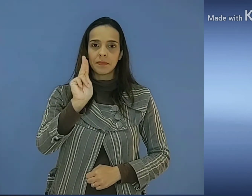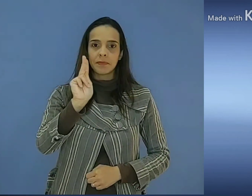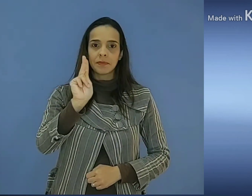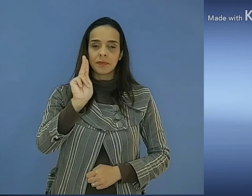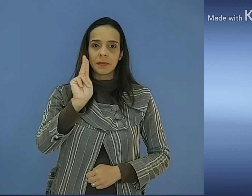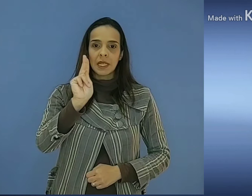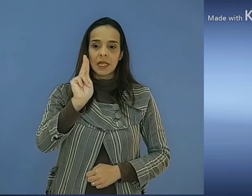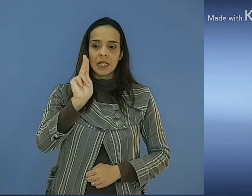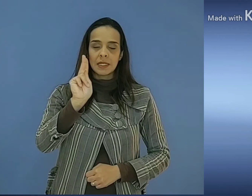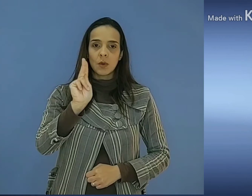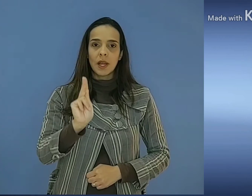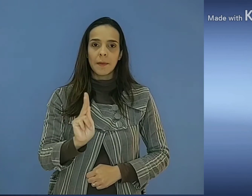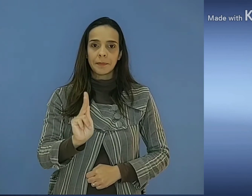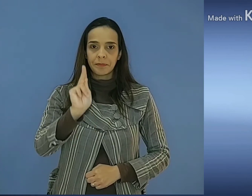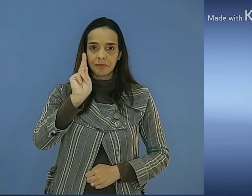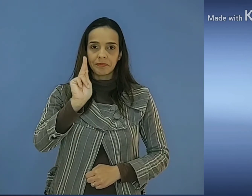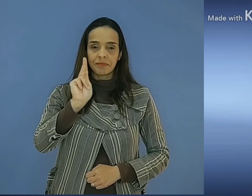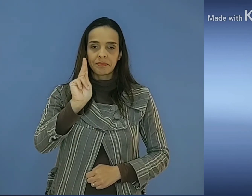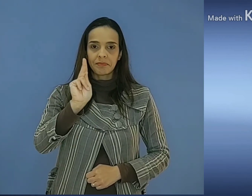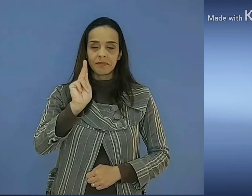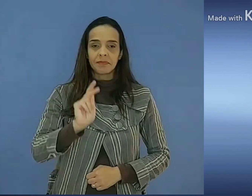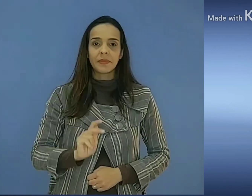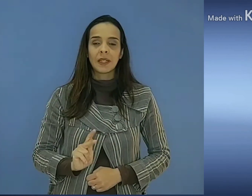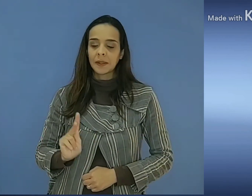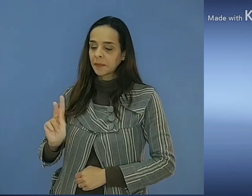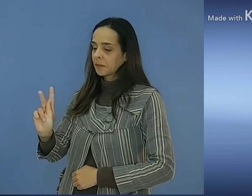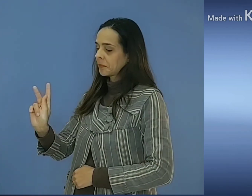cima. Esse é o K.